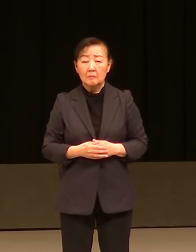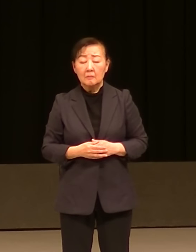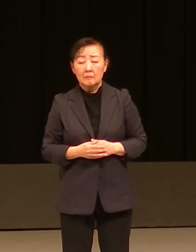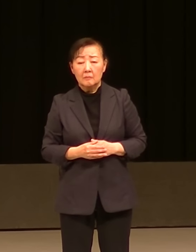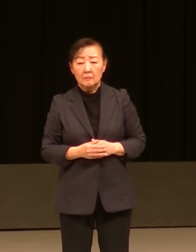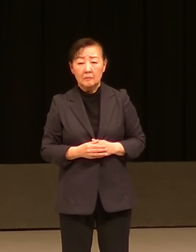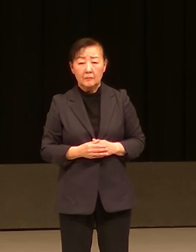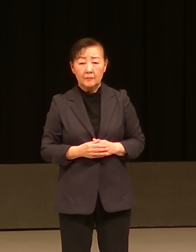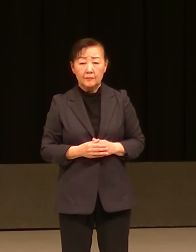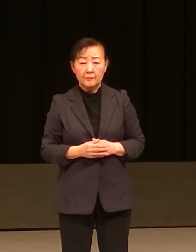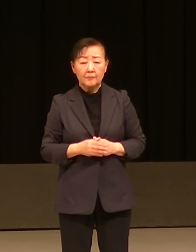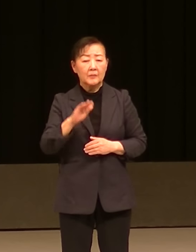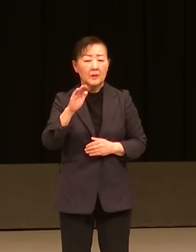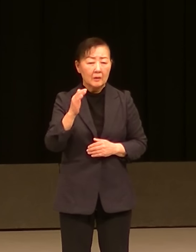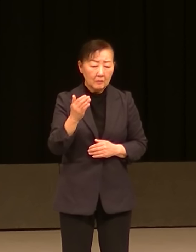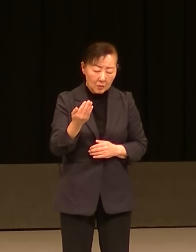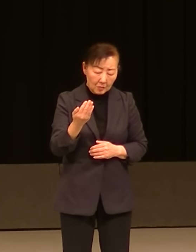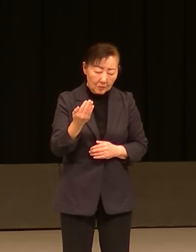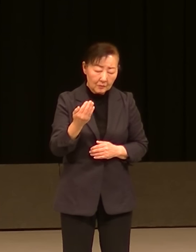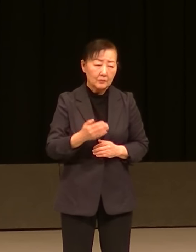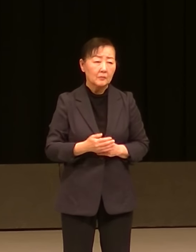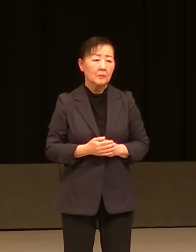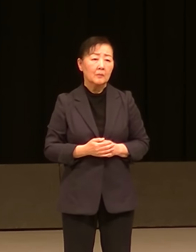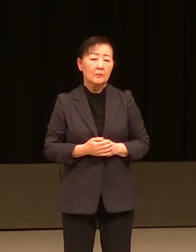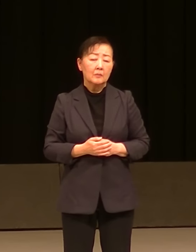ございます。けれども、それを、